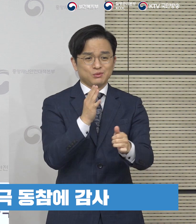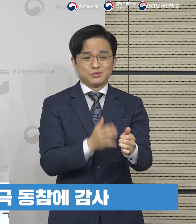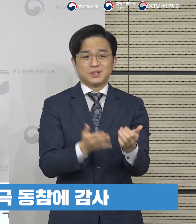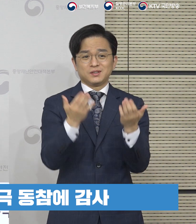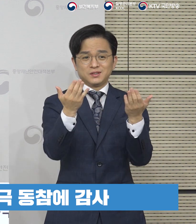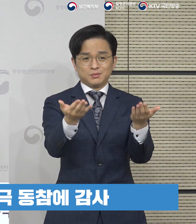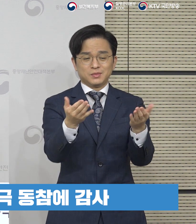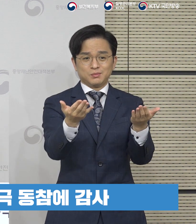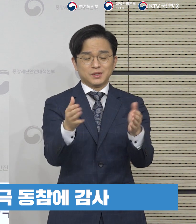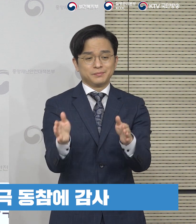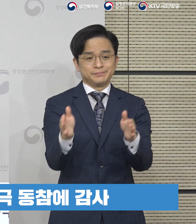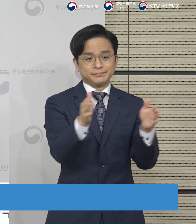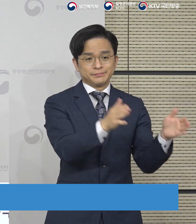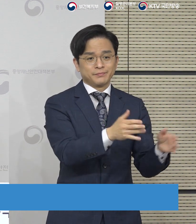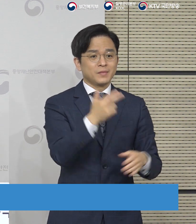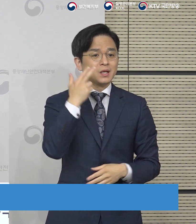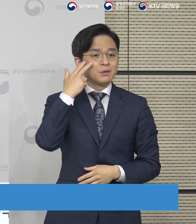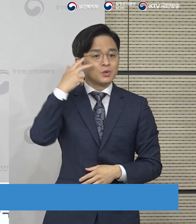바랍니다.